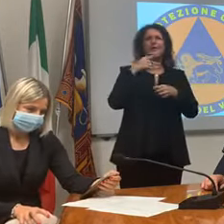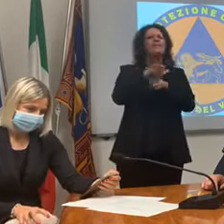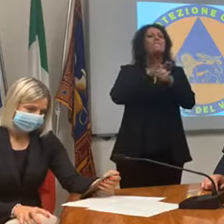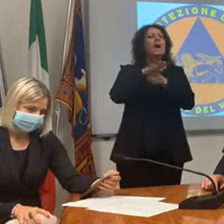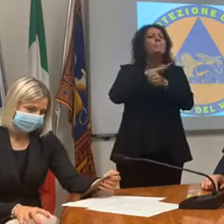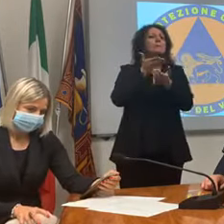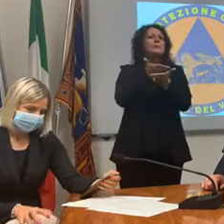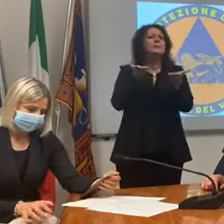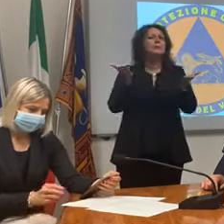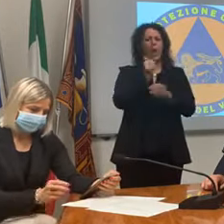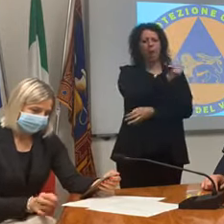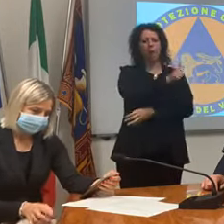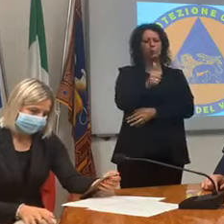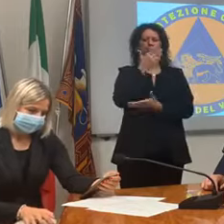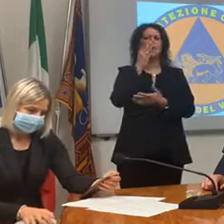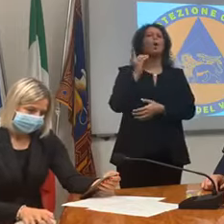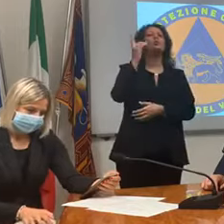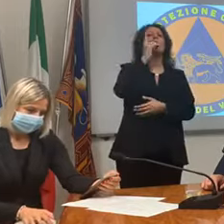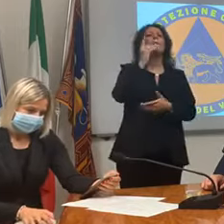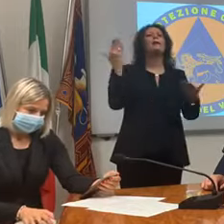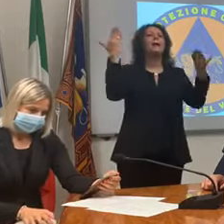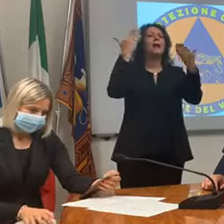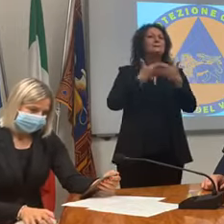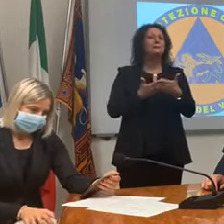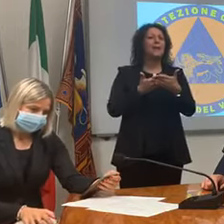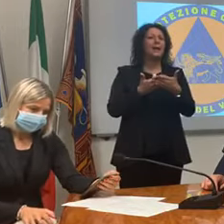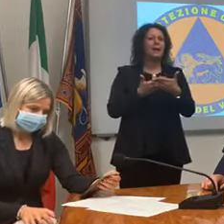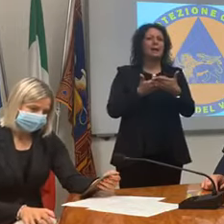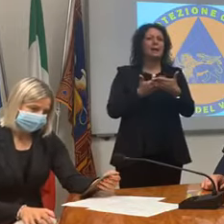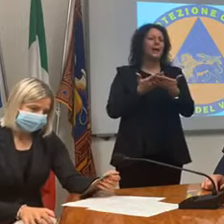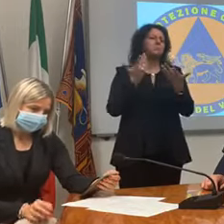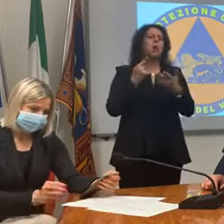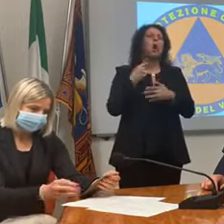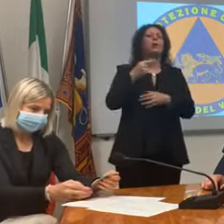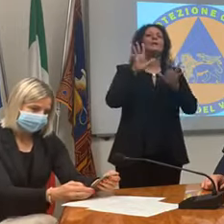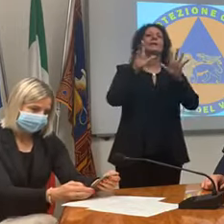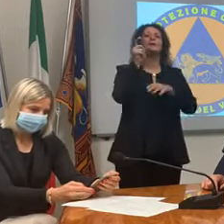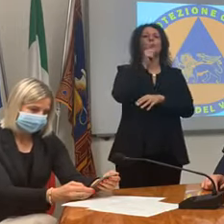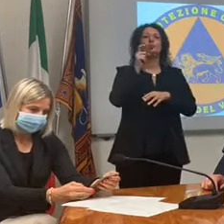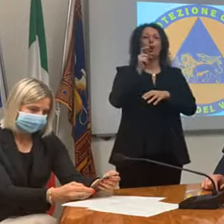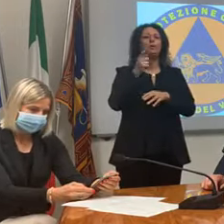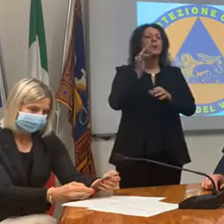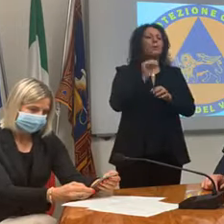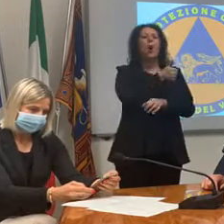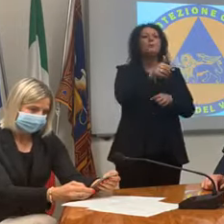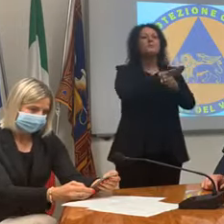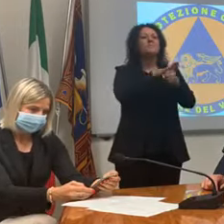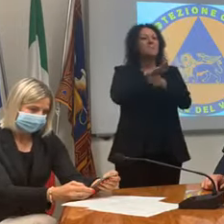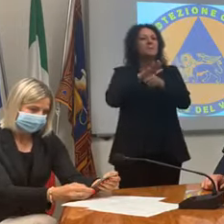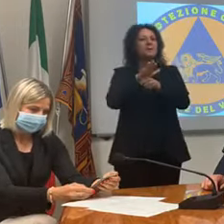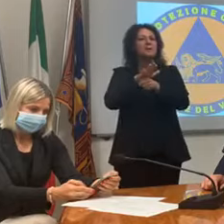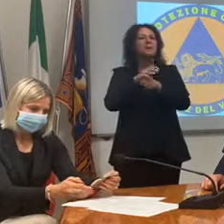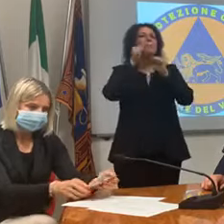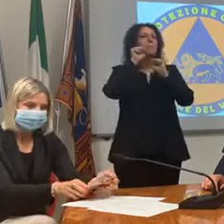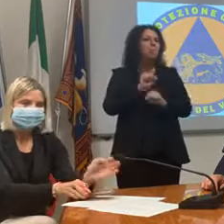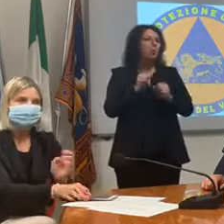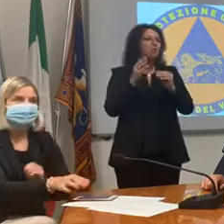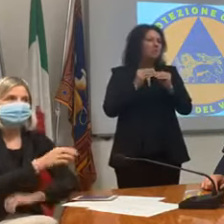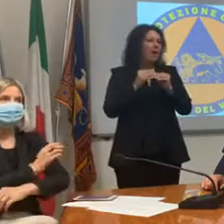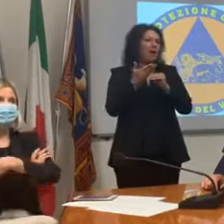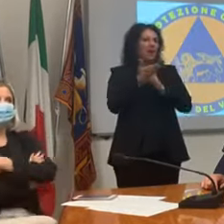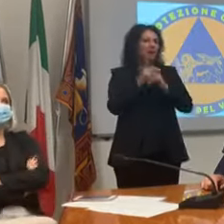Cioè, quando si decide che va fatto ogni 10 giorni o ogni 15 giorni, la domenica sera la famiglia si